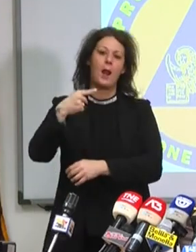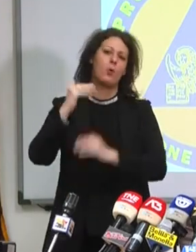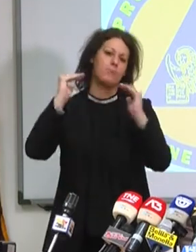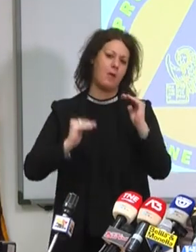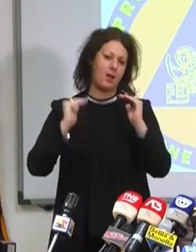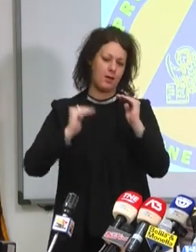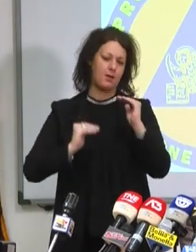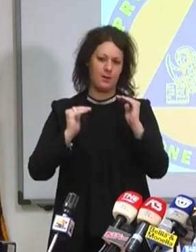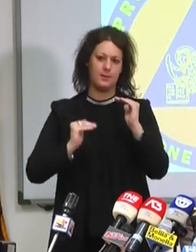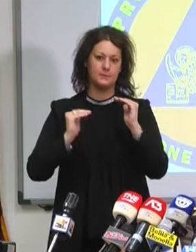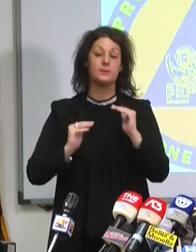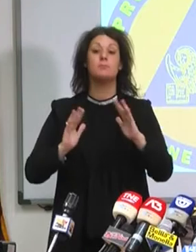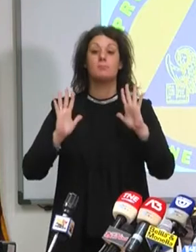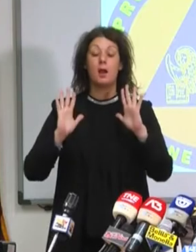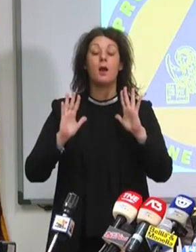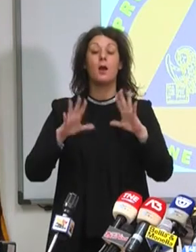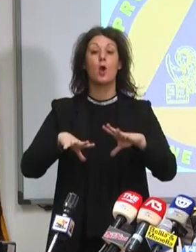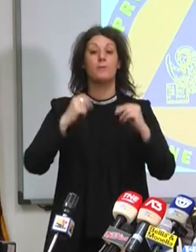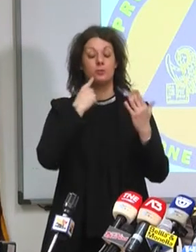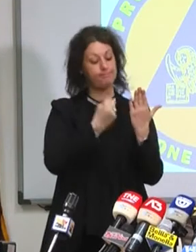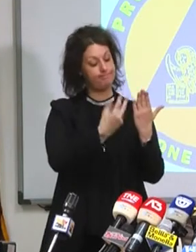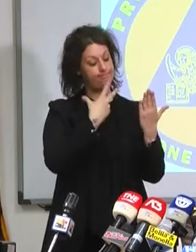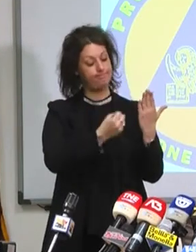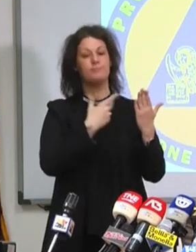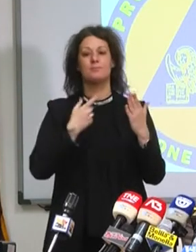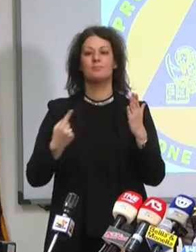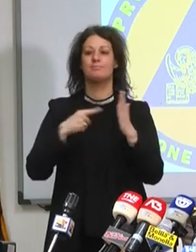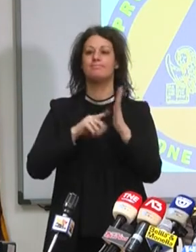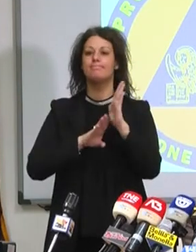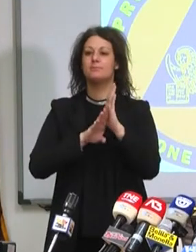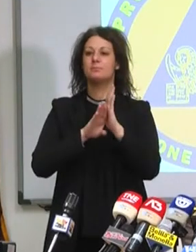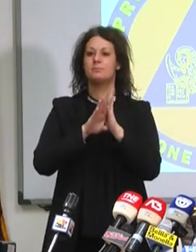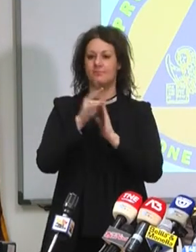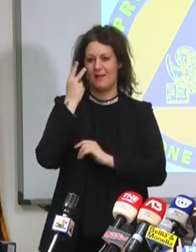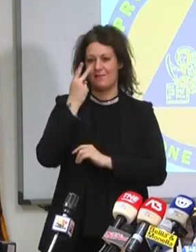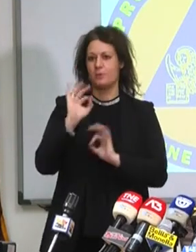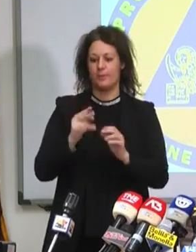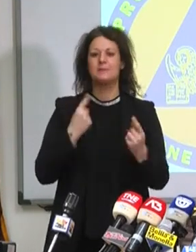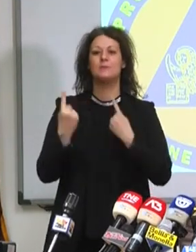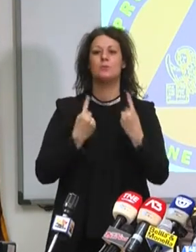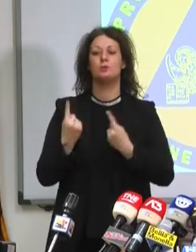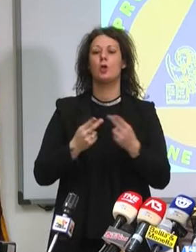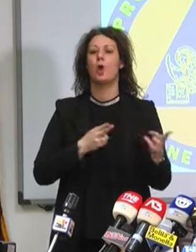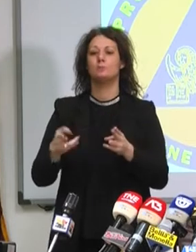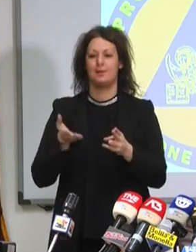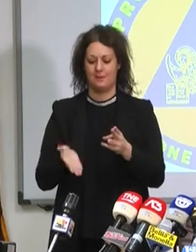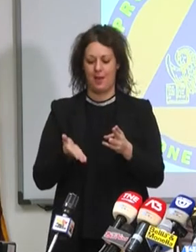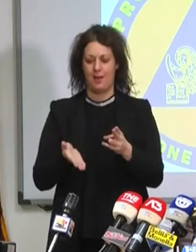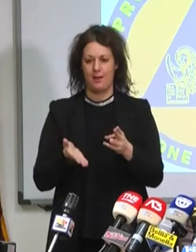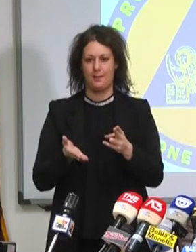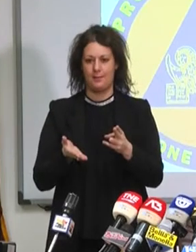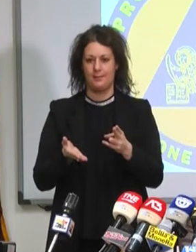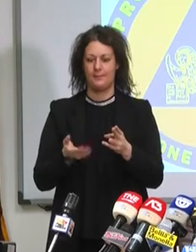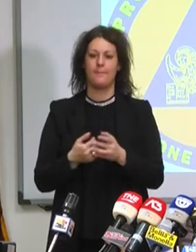bassa, però abbiamo dei segnali di ripresa, se avete visto, anche nelle attività ospedaliere. Segnali sicuramente